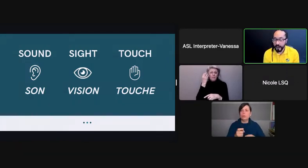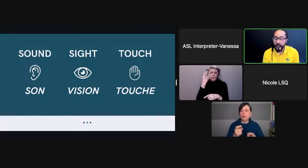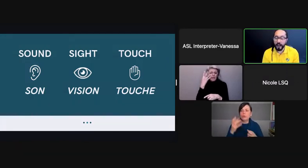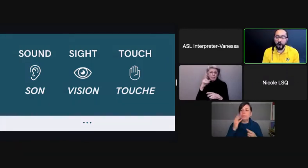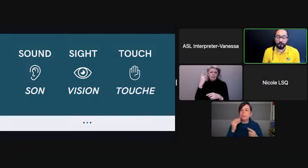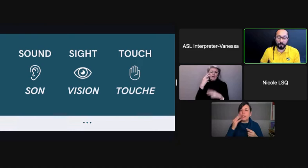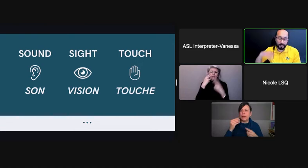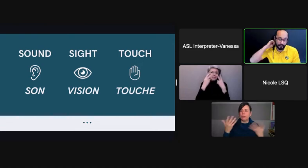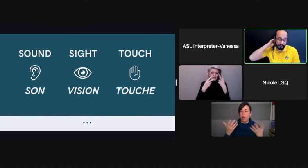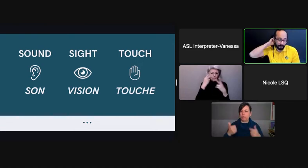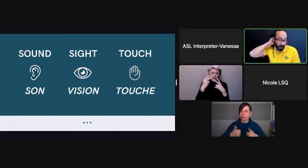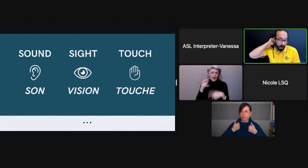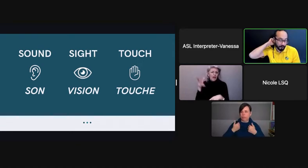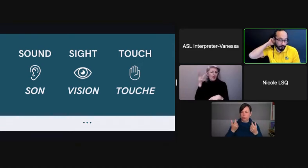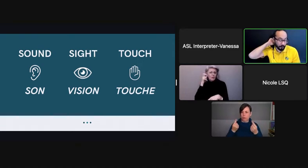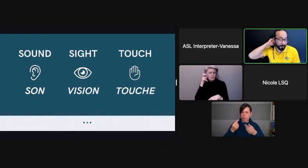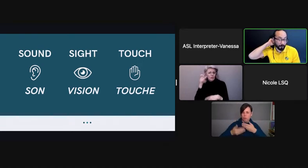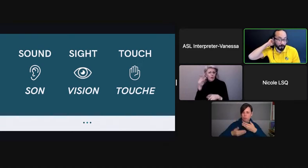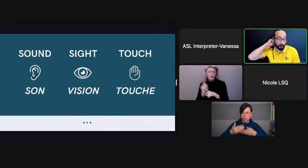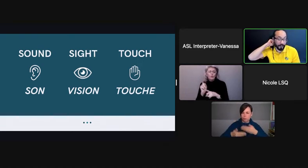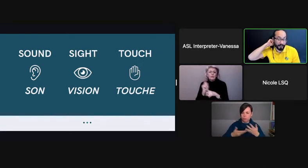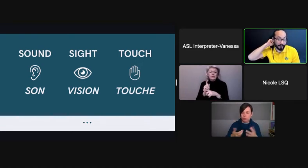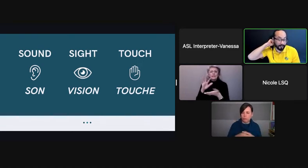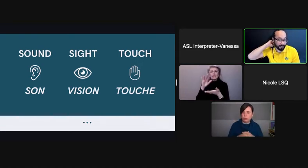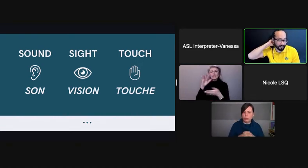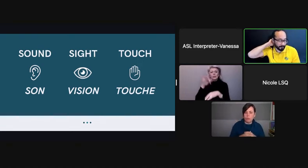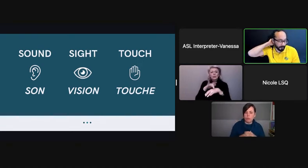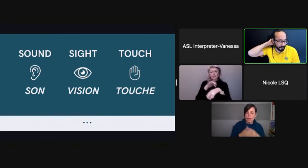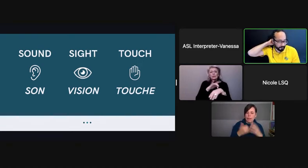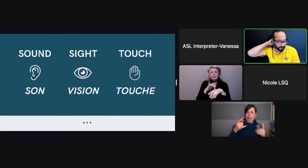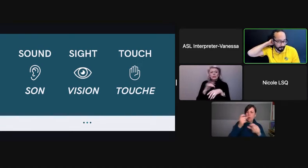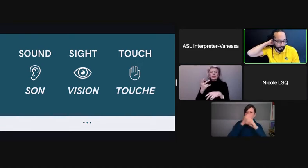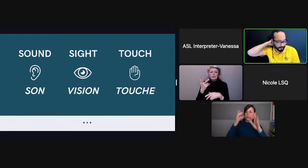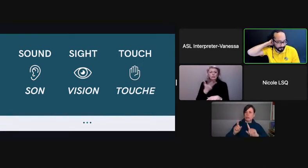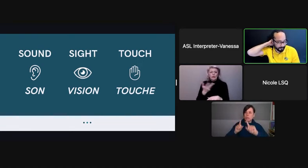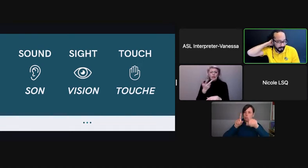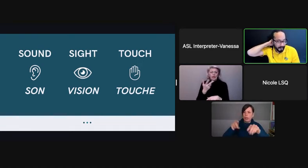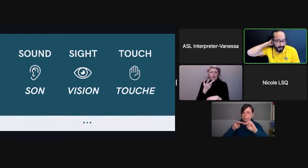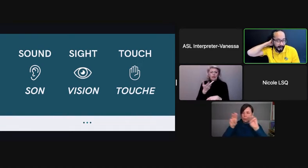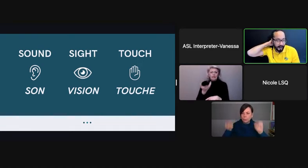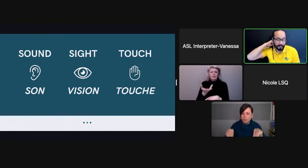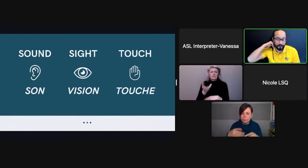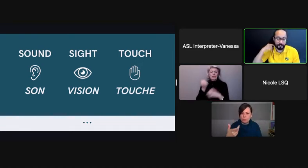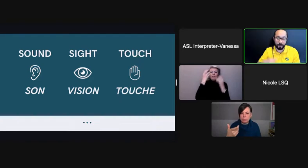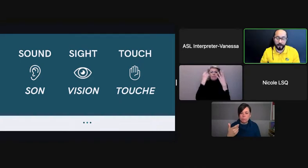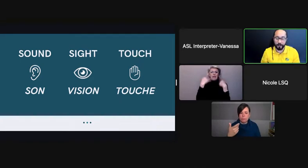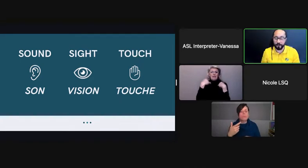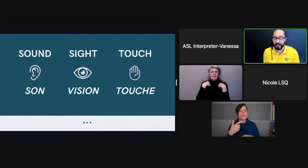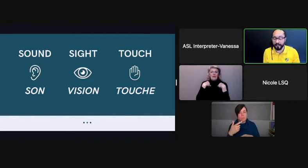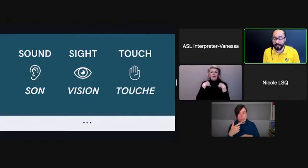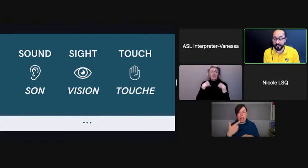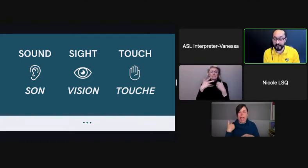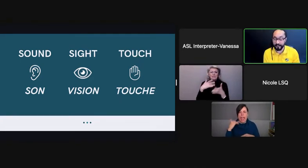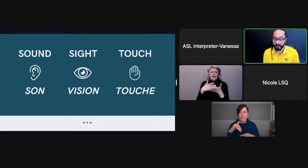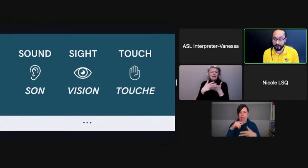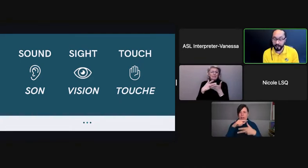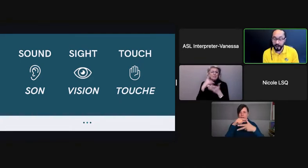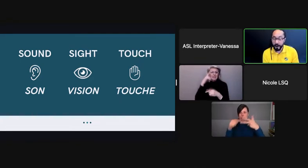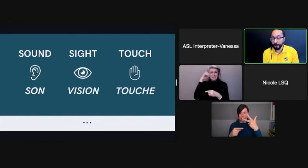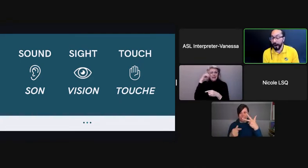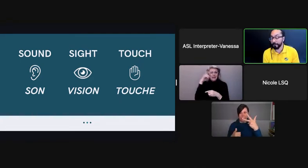le biais du son et nous vient par le biais du toucher aussi. Et tout cela contribue à l'expérience